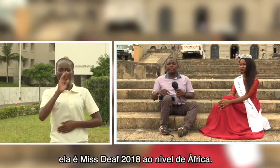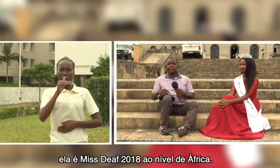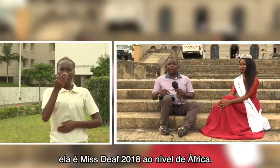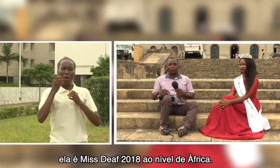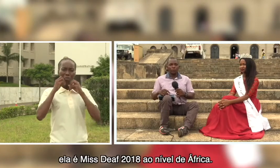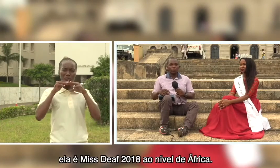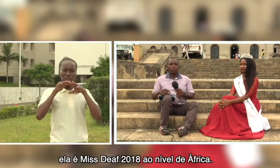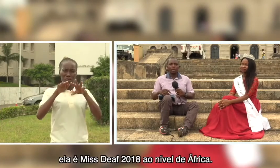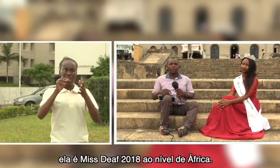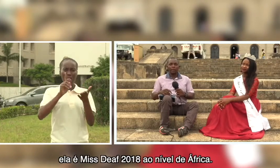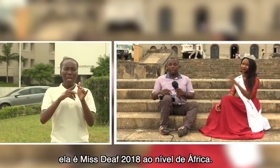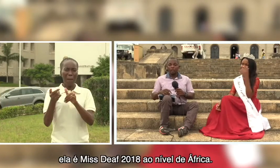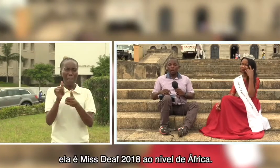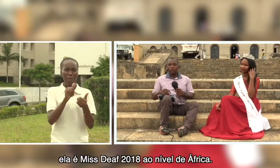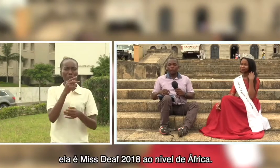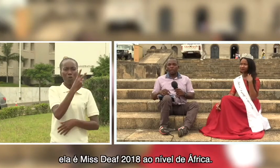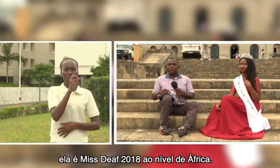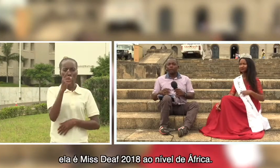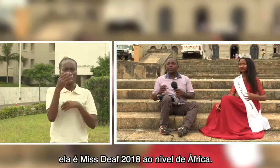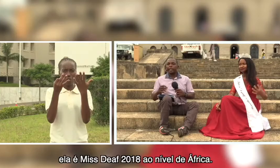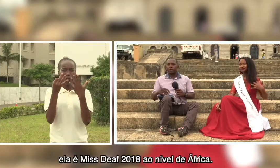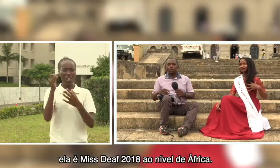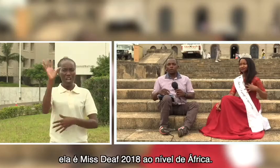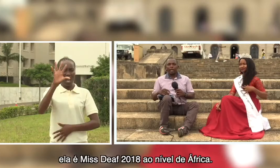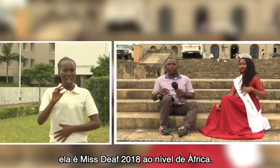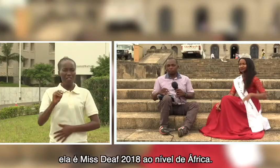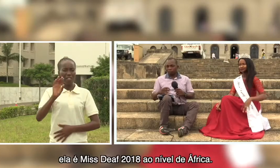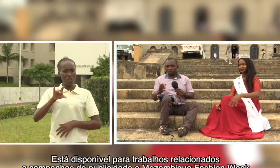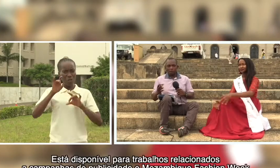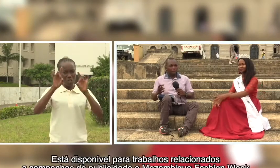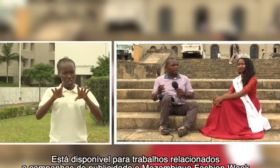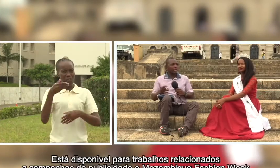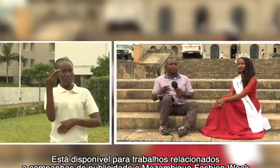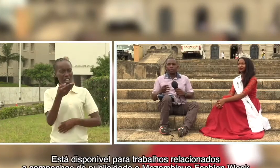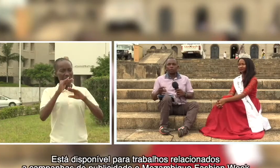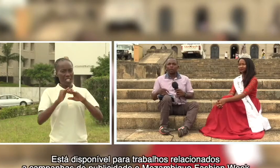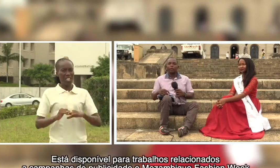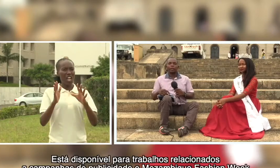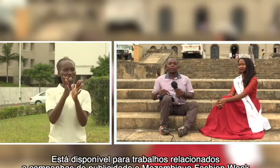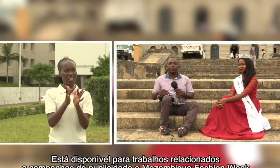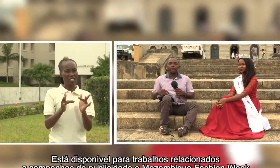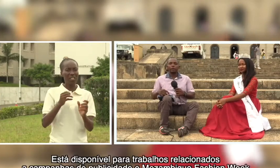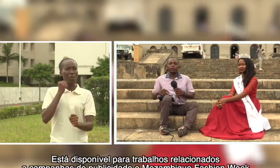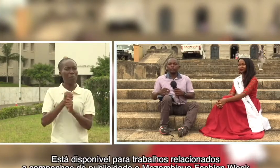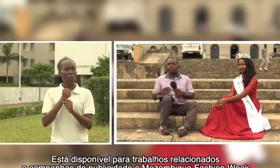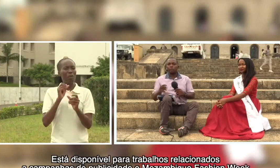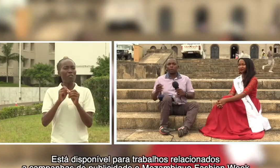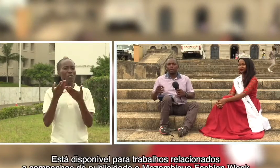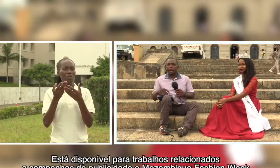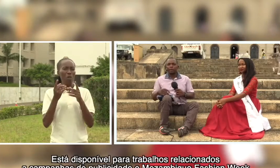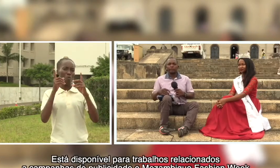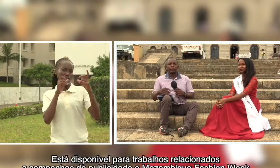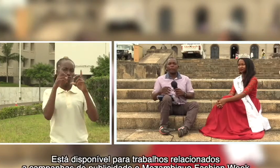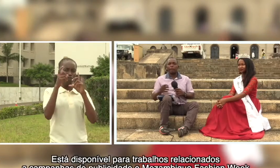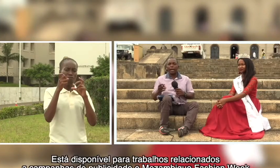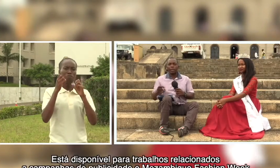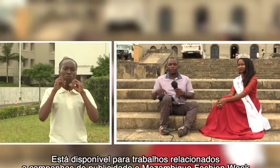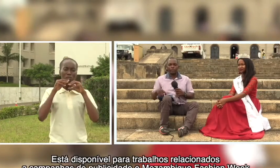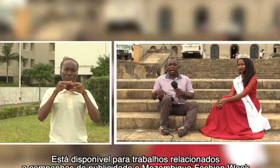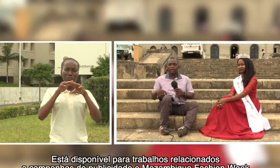é a Deaf 2018, a nível de África Austral. Está aqui, ela está disponível para trabalhos de publicidade,